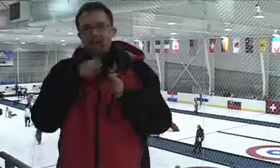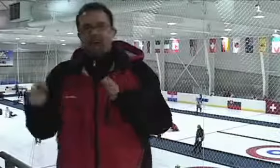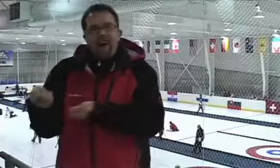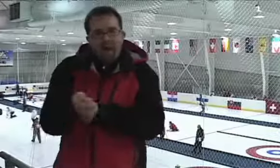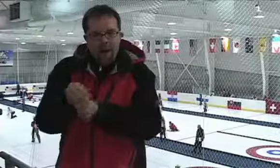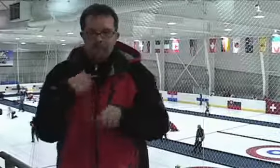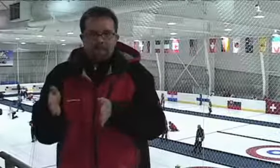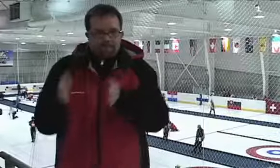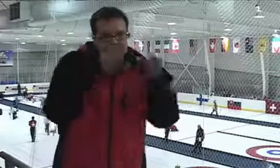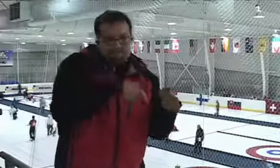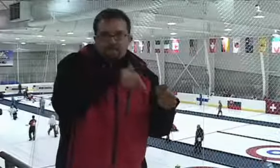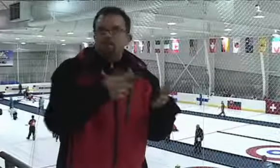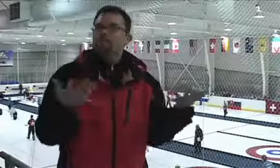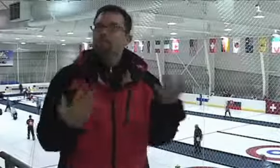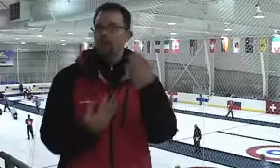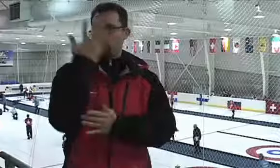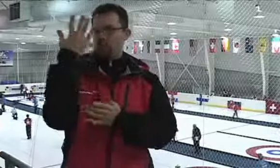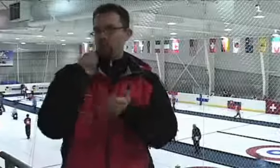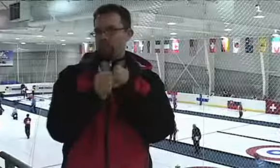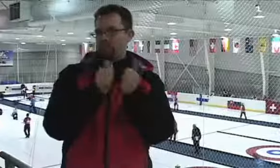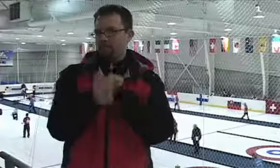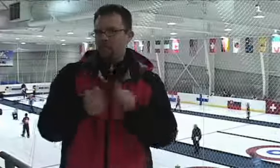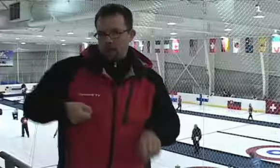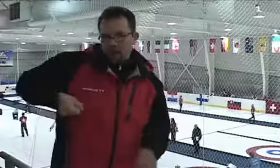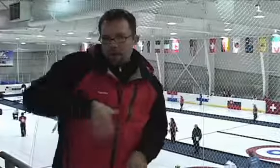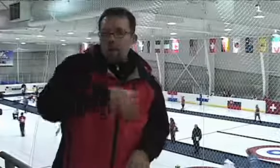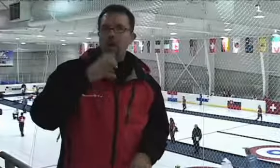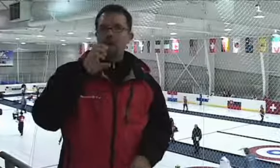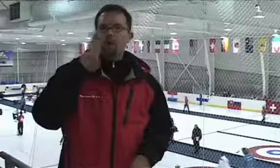in der Eishalle auf der Seite des Curlings. Curling ist die neue